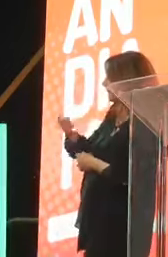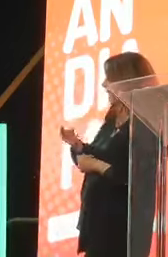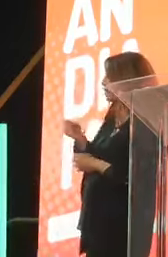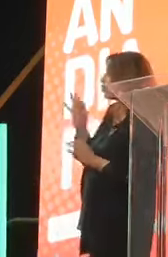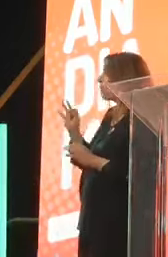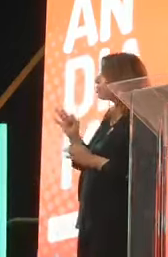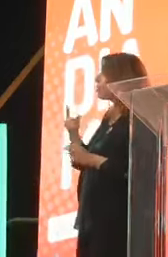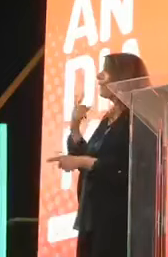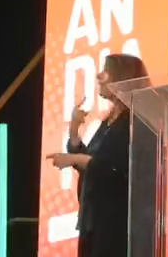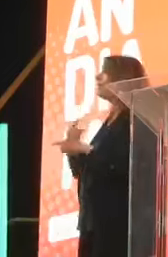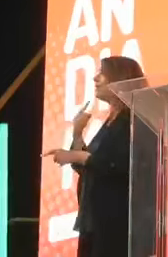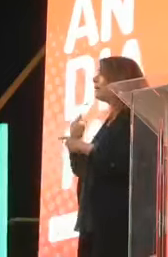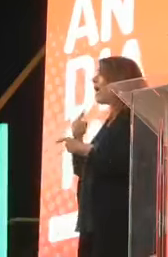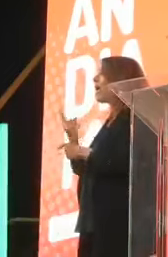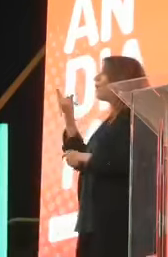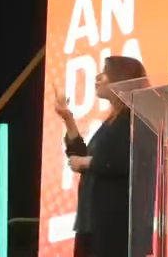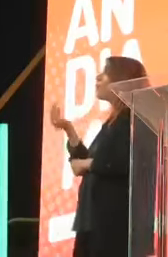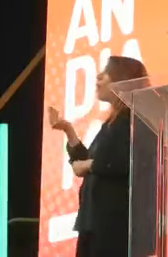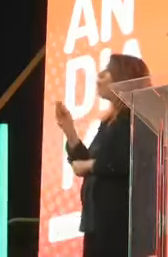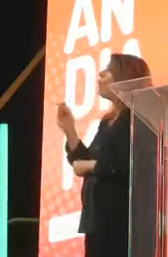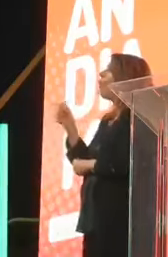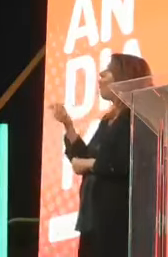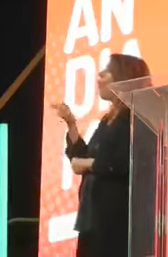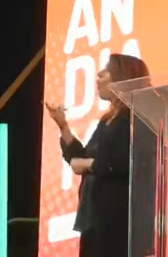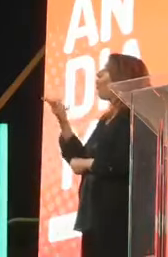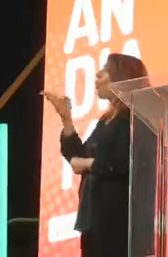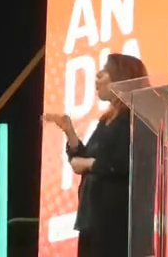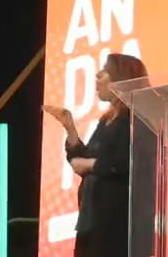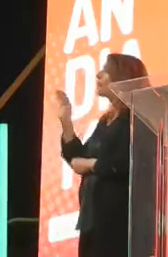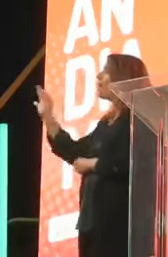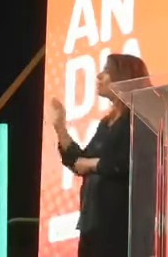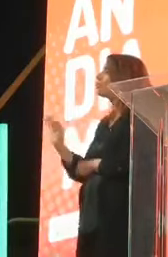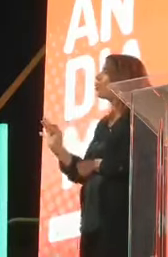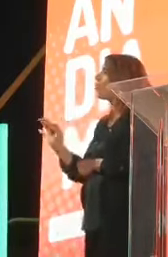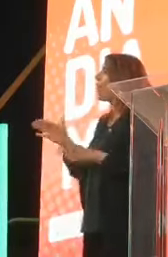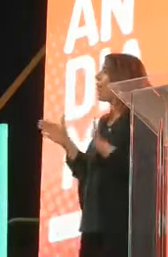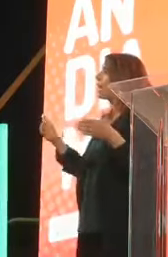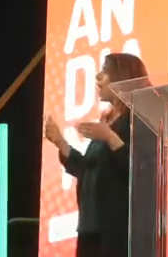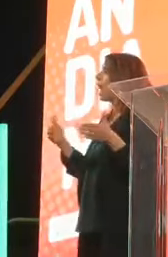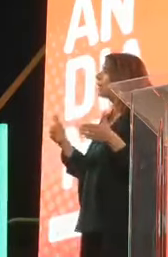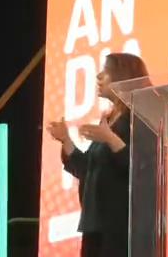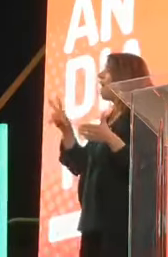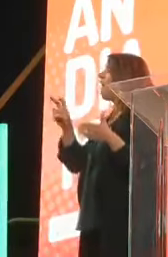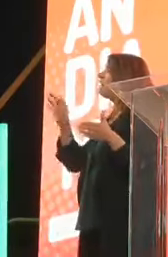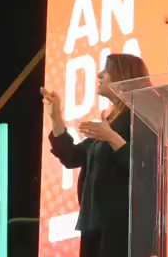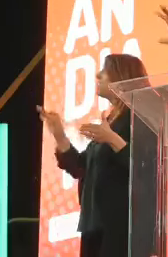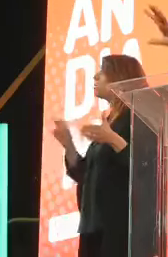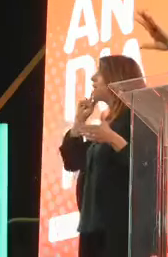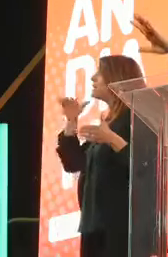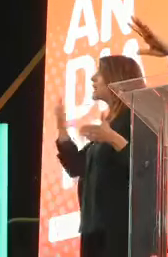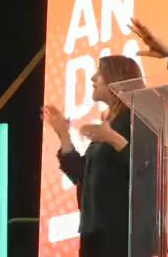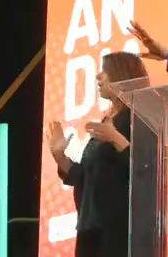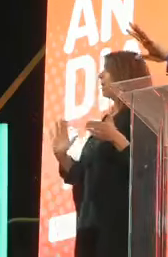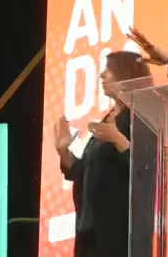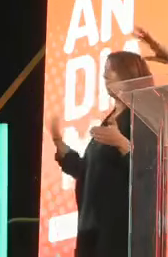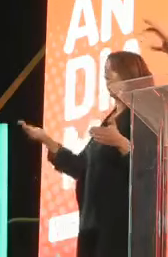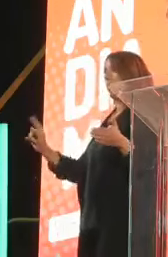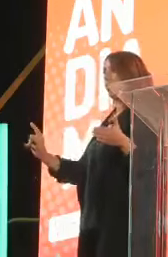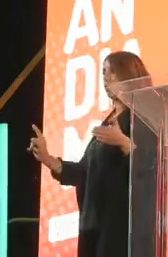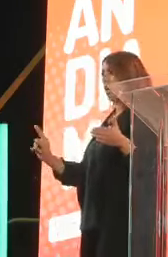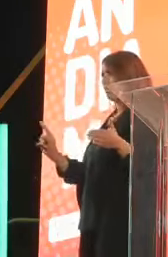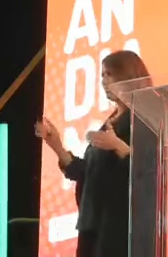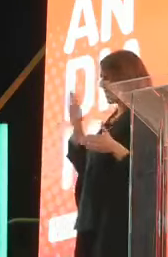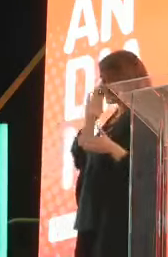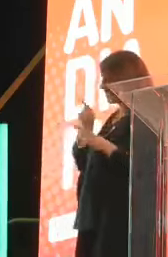insomma bisogna mettere una quota nelle classi, perché non si può mica avere più del 20% di stranieri. Attenzione,